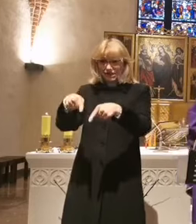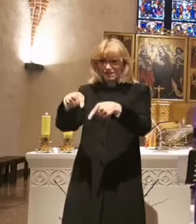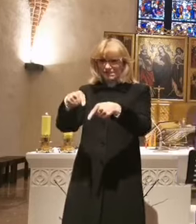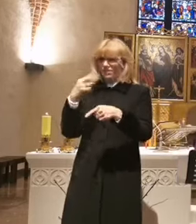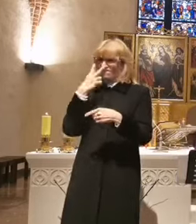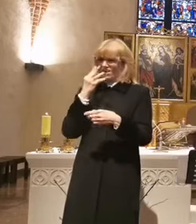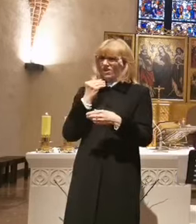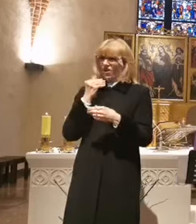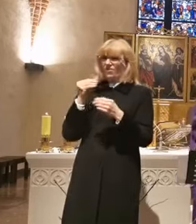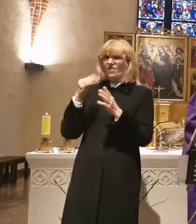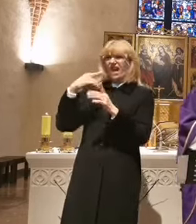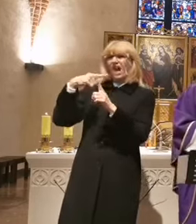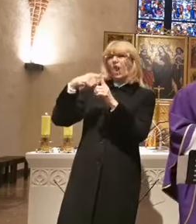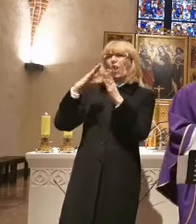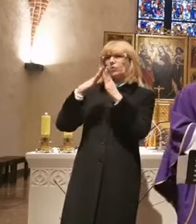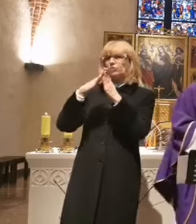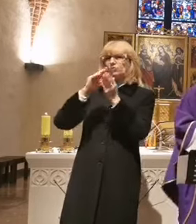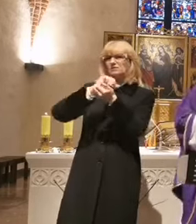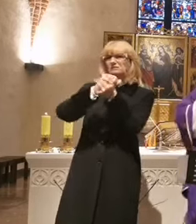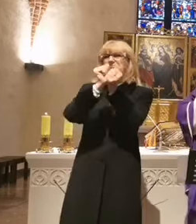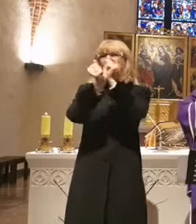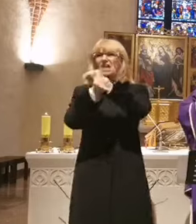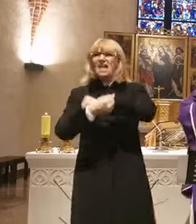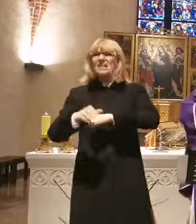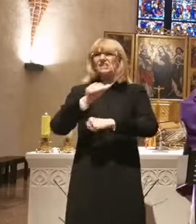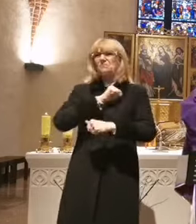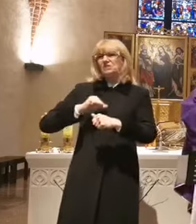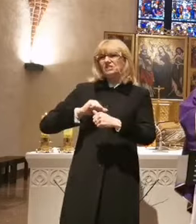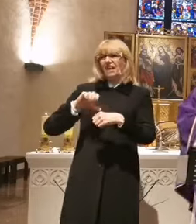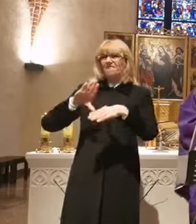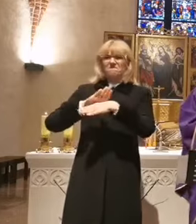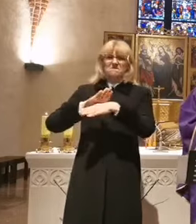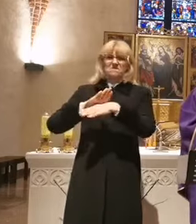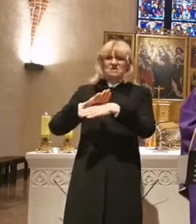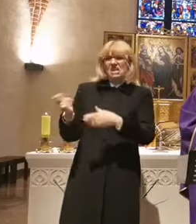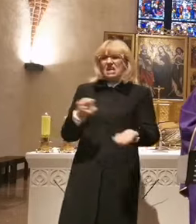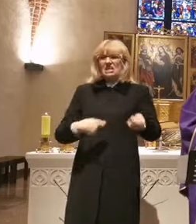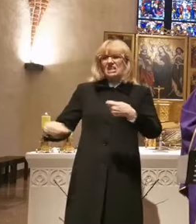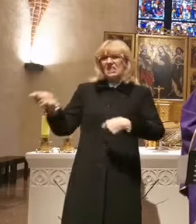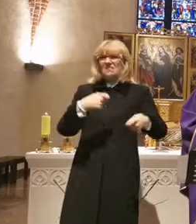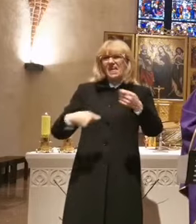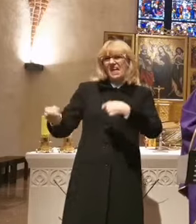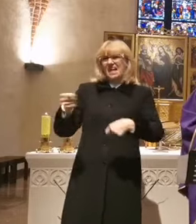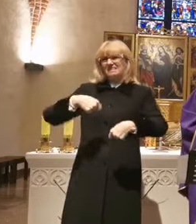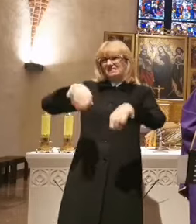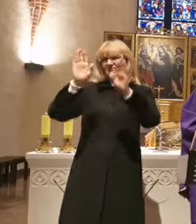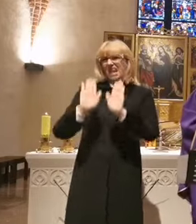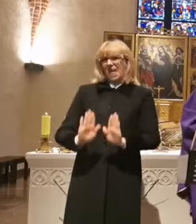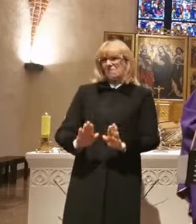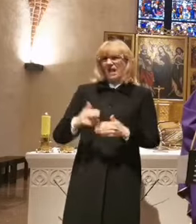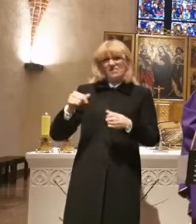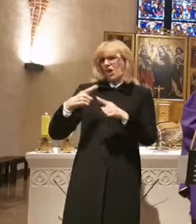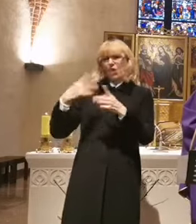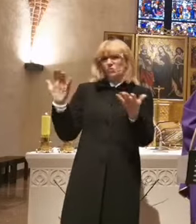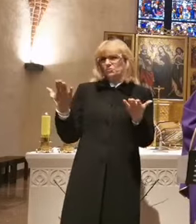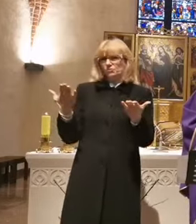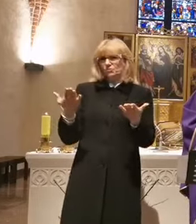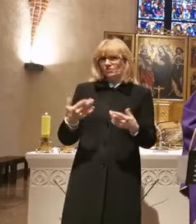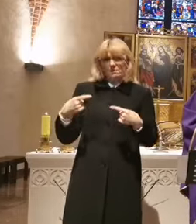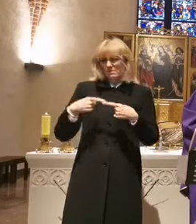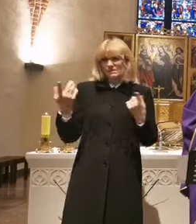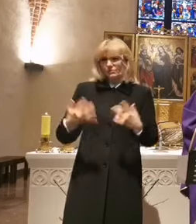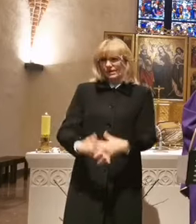rynkiem. Ma attraverso la purificazione del tempio, Gesù ci dà la vera essenza della nostra